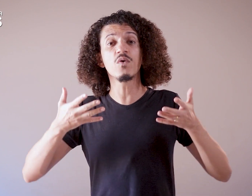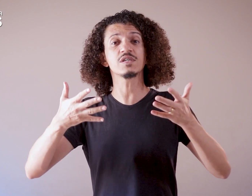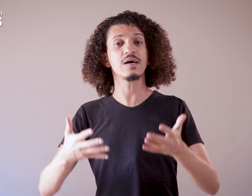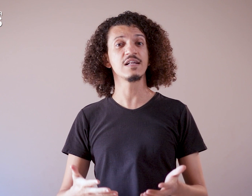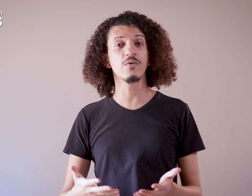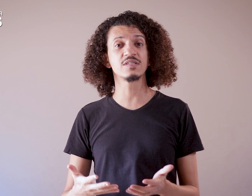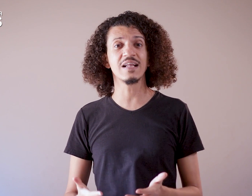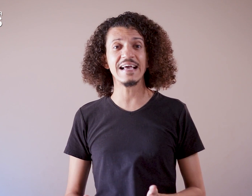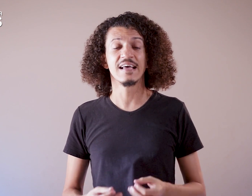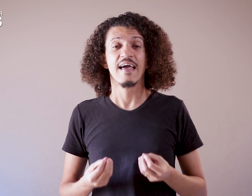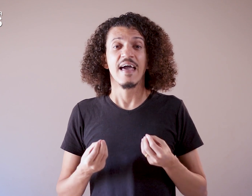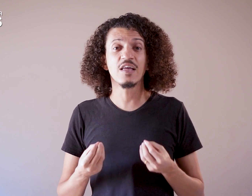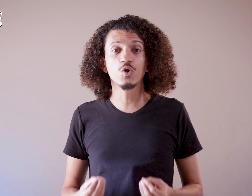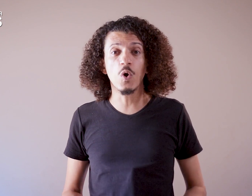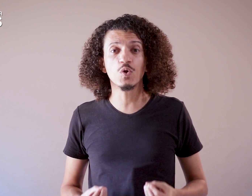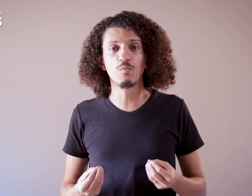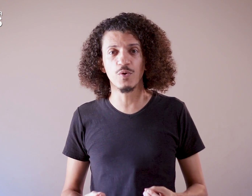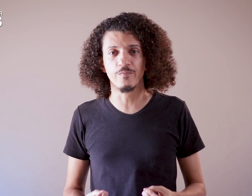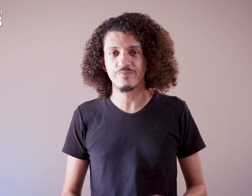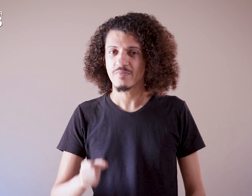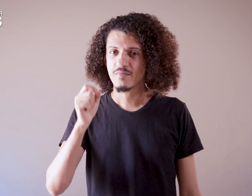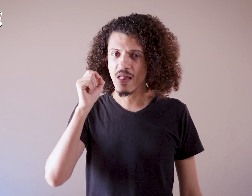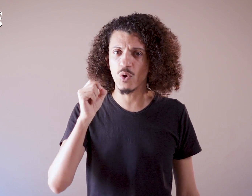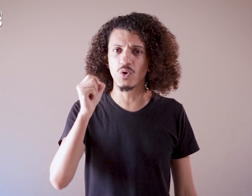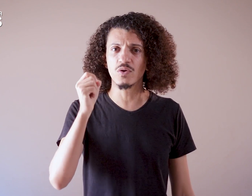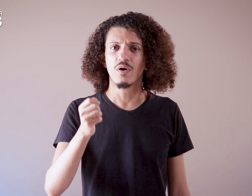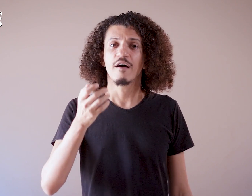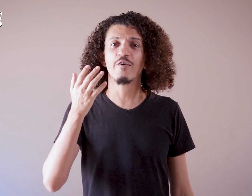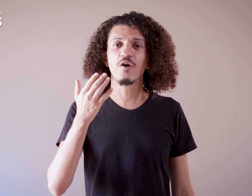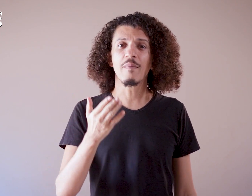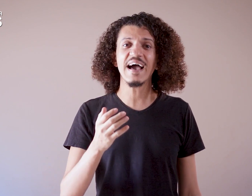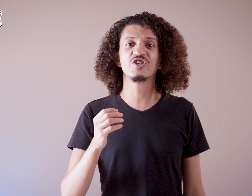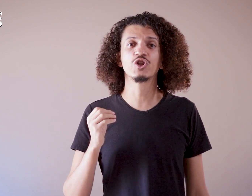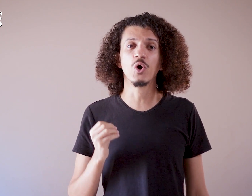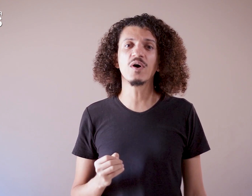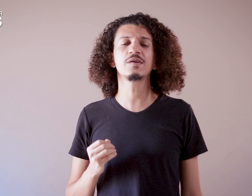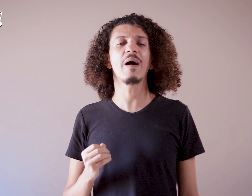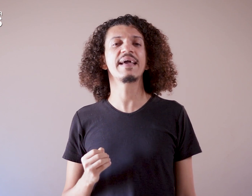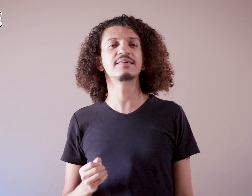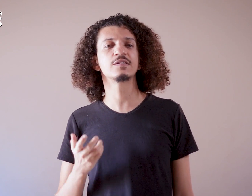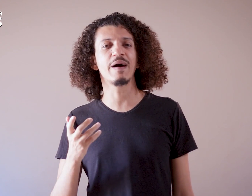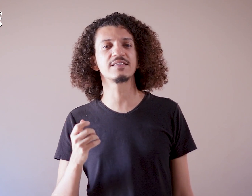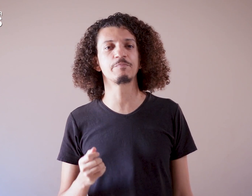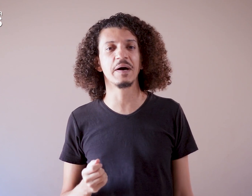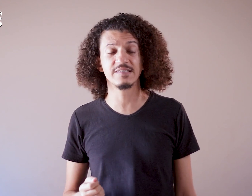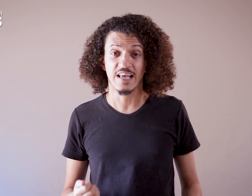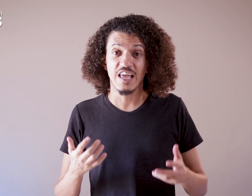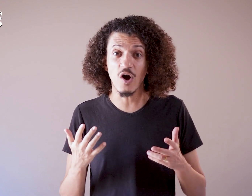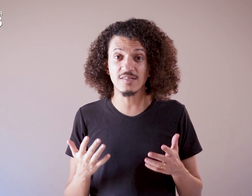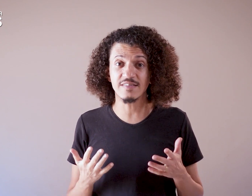usam as línguas de sinais em todo o mundo. Ao todo, foram mais de 12 países participantes e nós